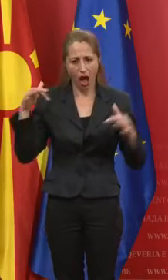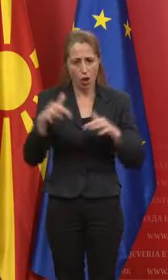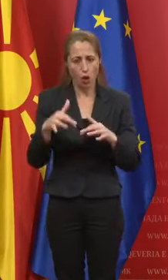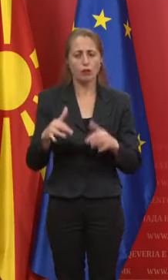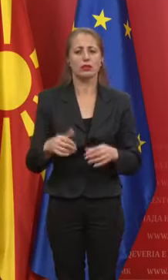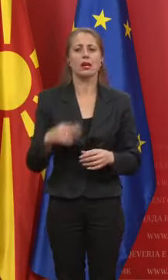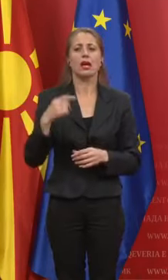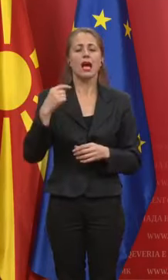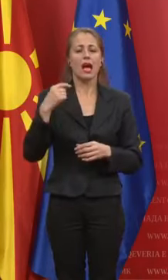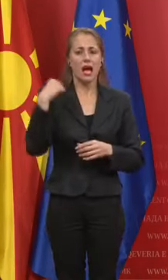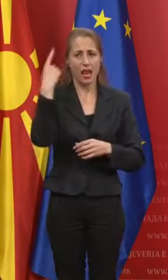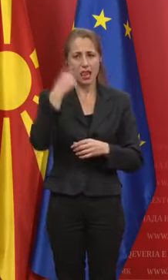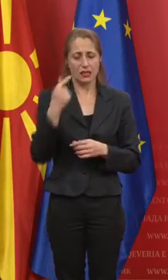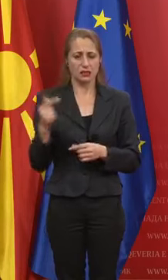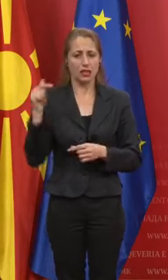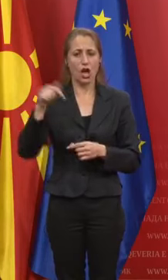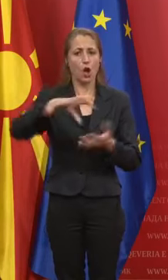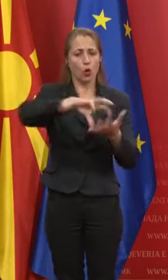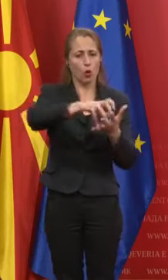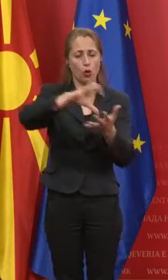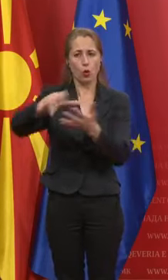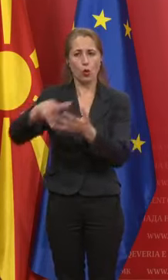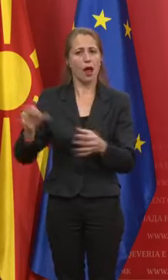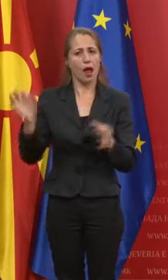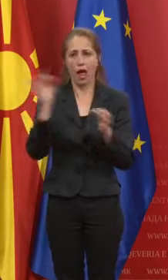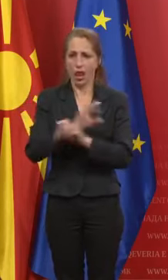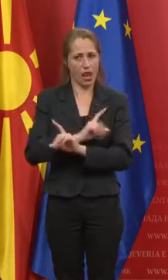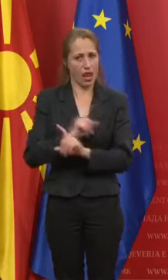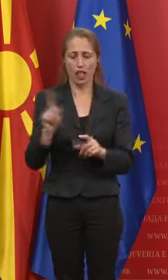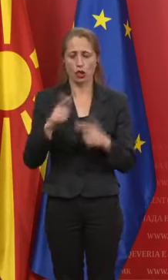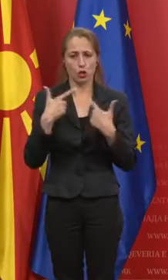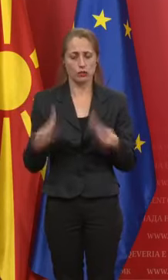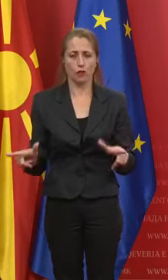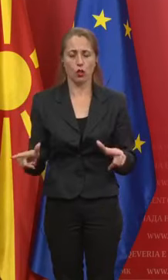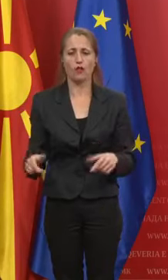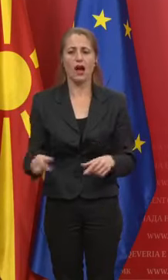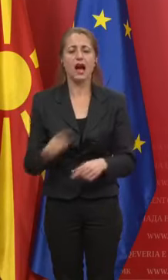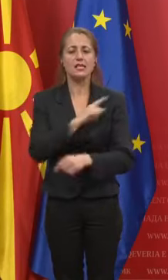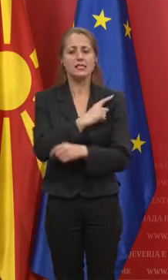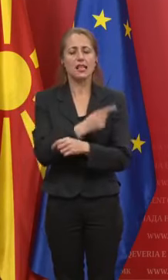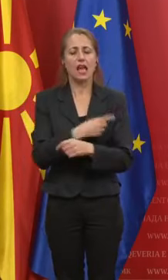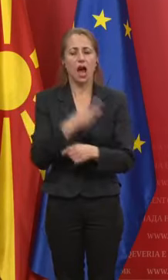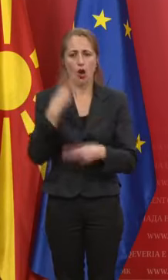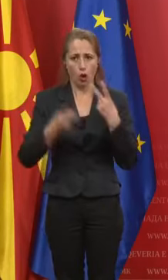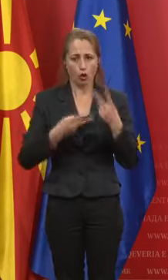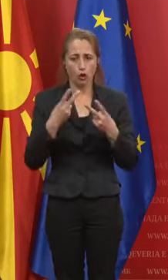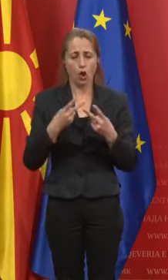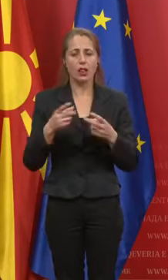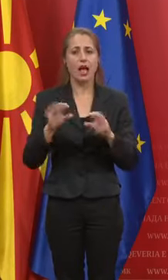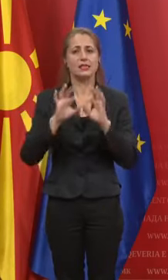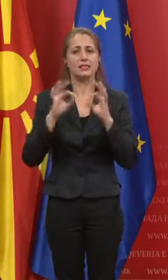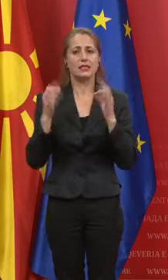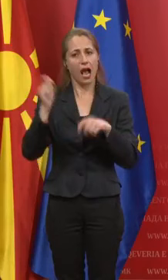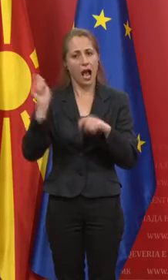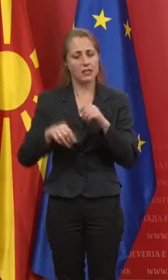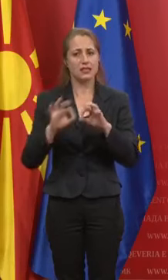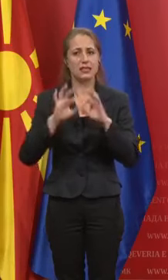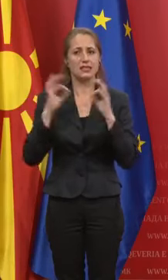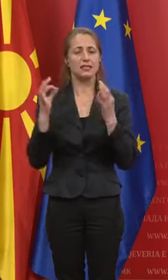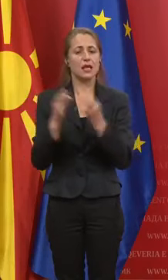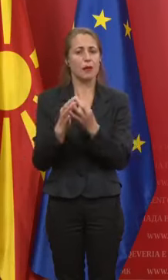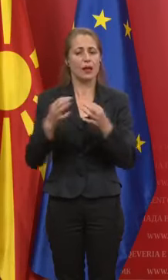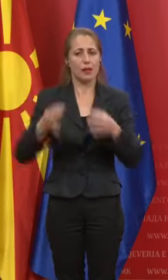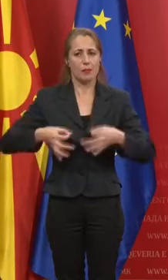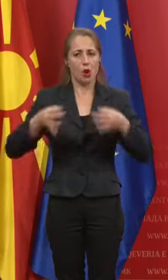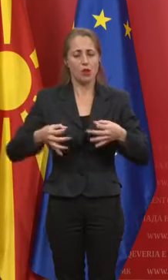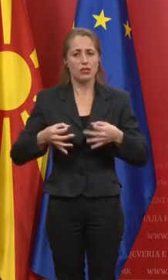на лица за групирање воопшто, силна контрола и казни за семејни прослави и